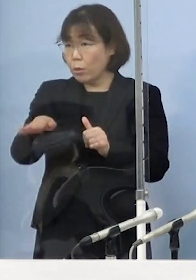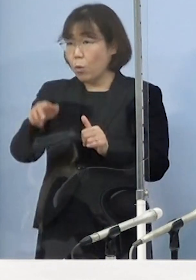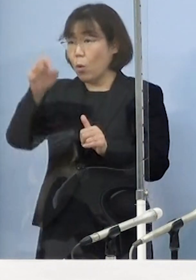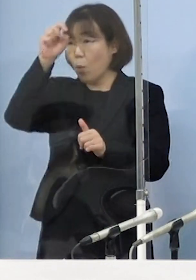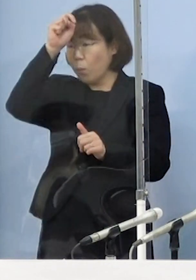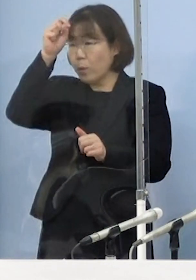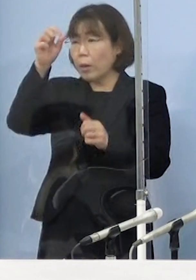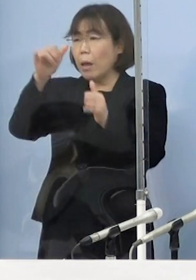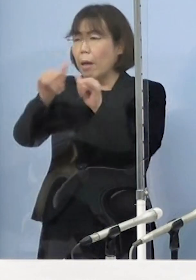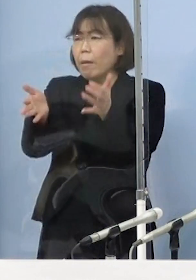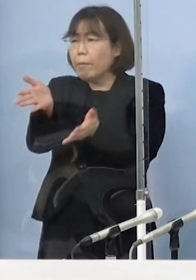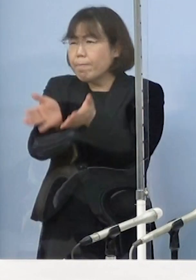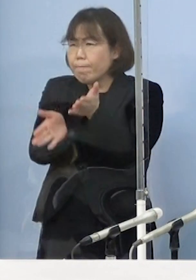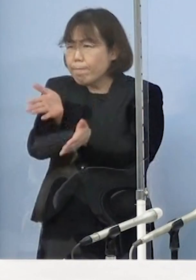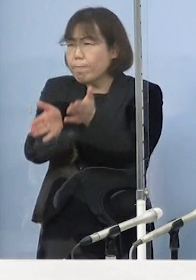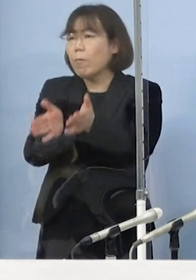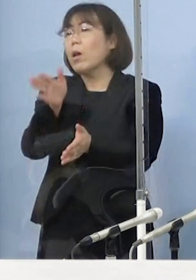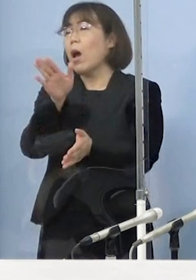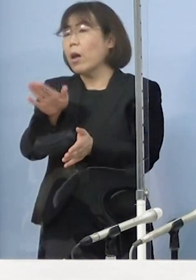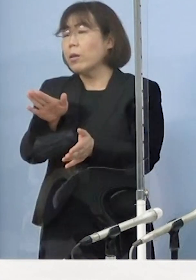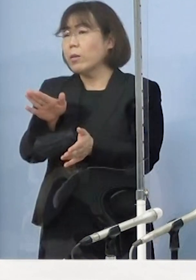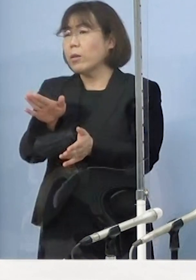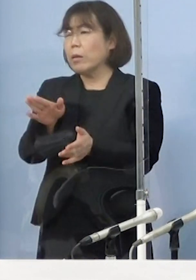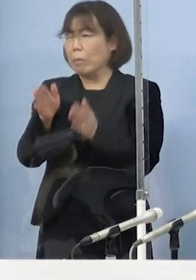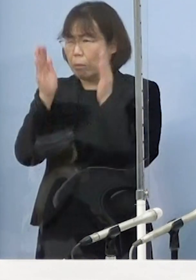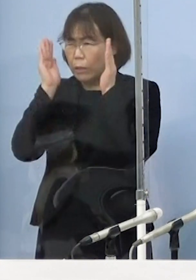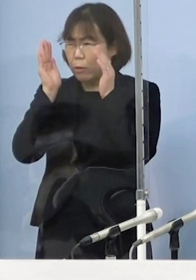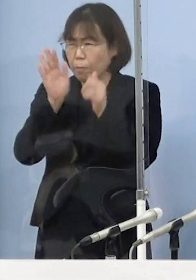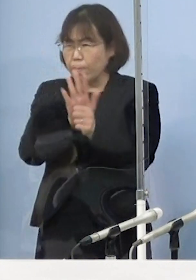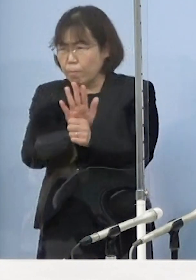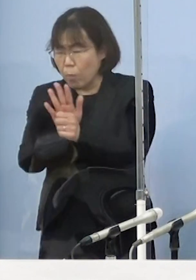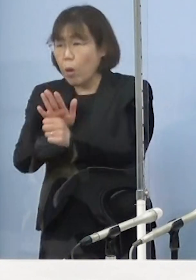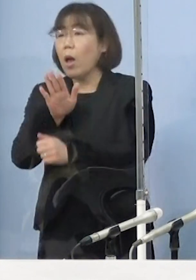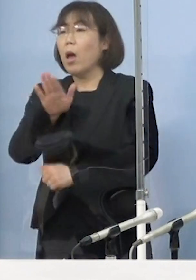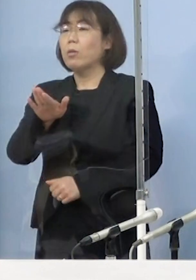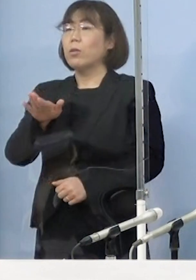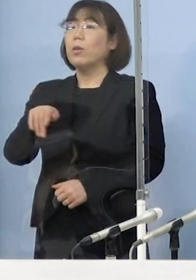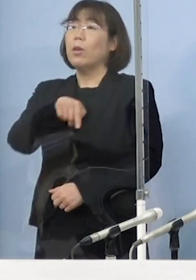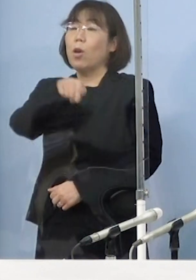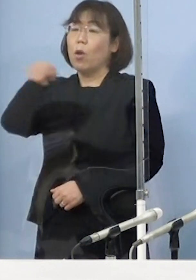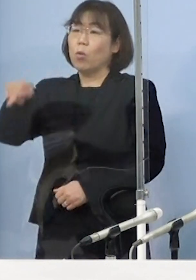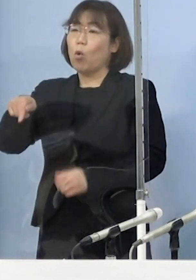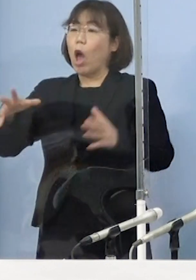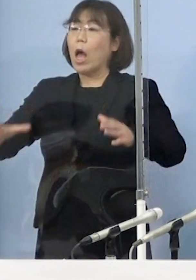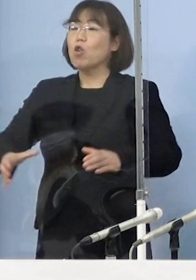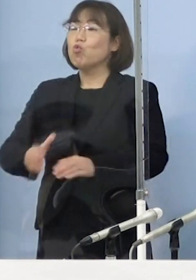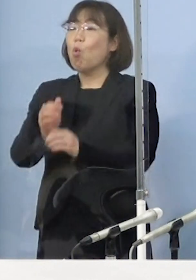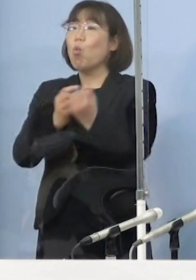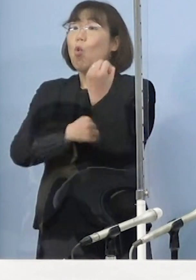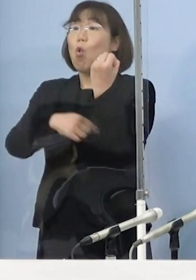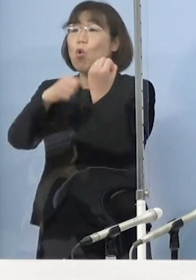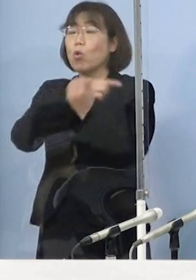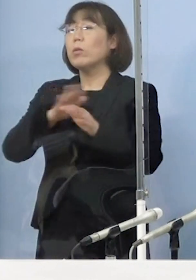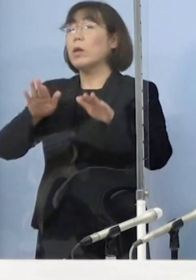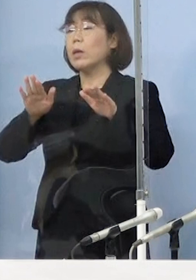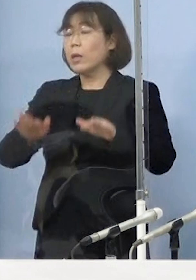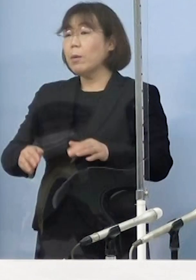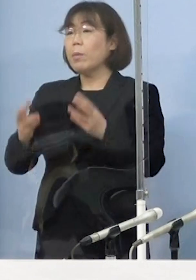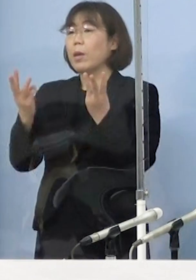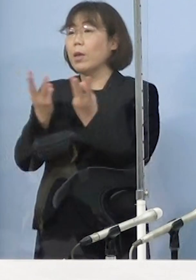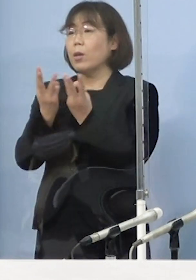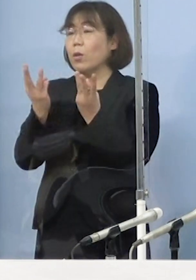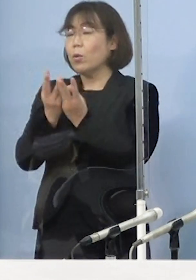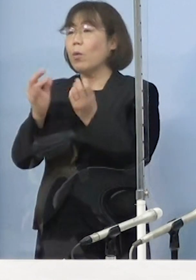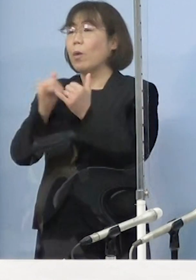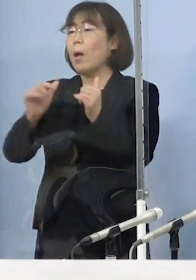に当たっていただいていると、献身的にと、まあ、こうした総合力で今の数字があるということです